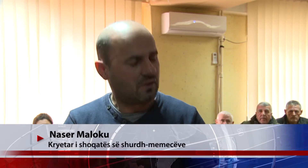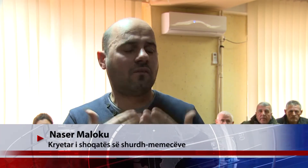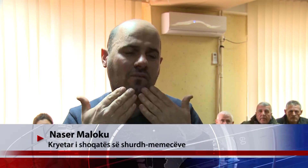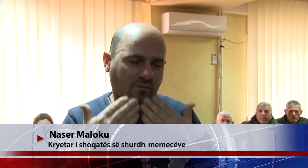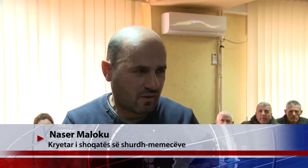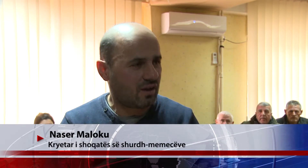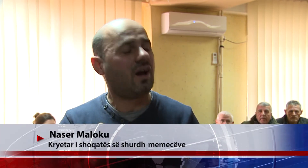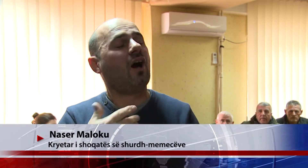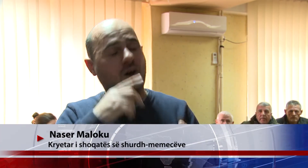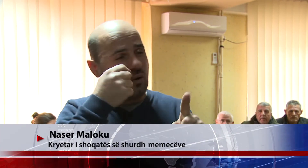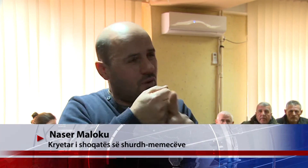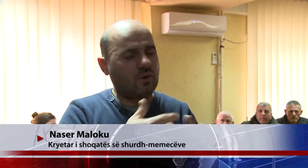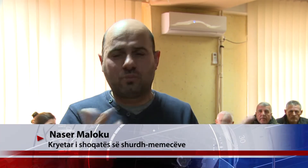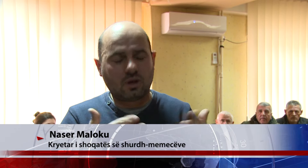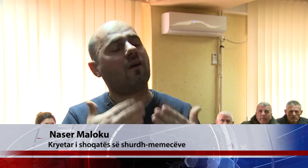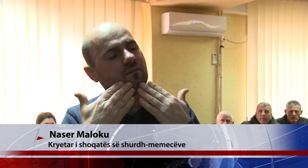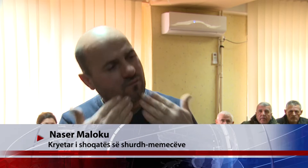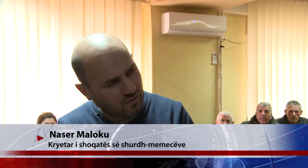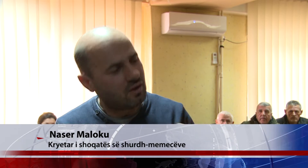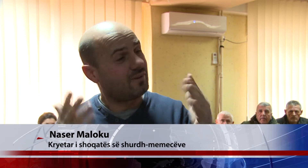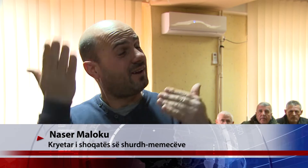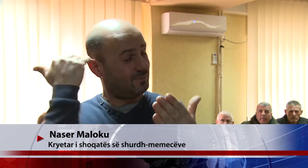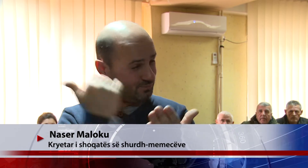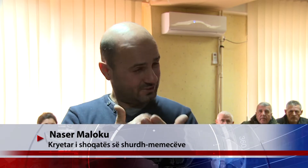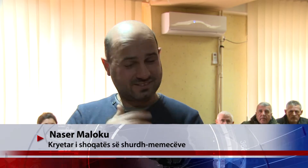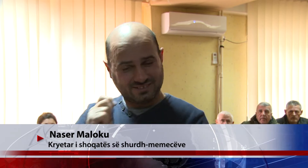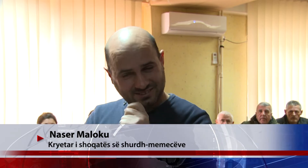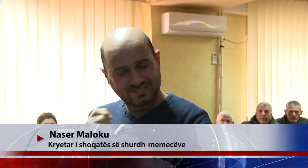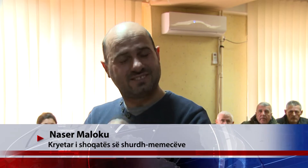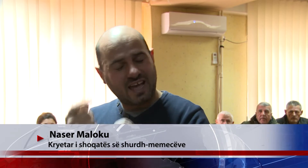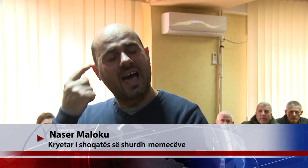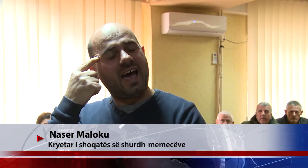thani falenderoj komunën që na ka dhuru këtu dhuratë.